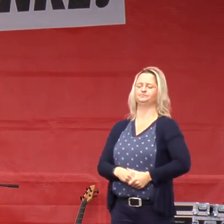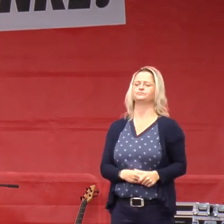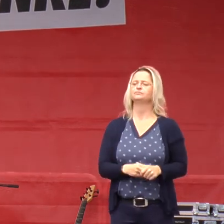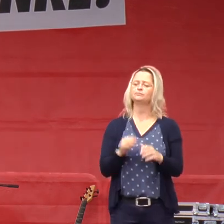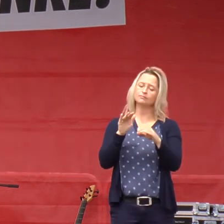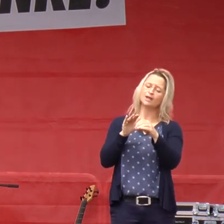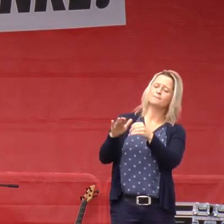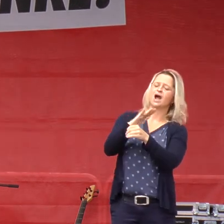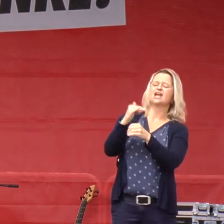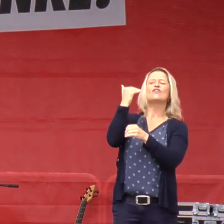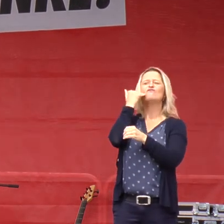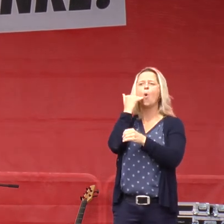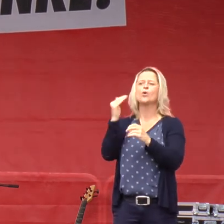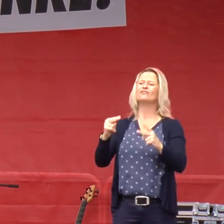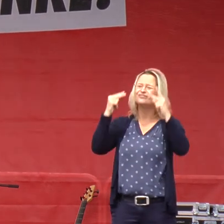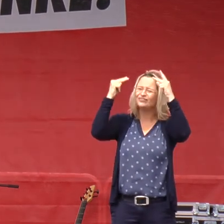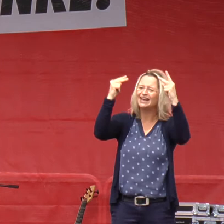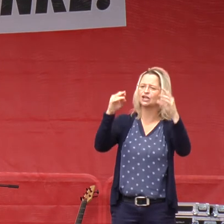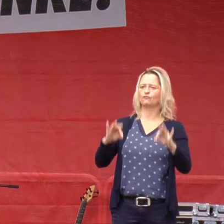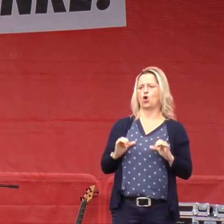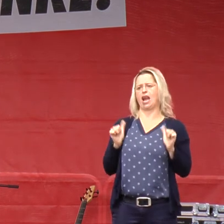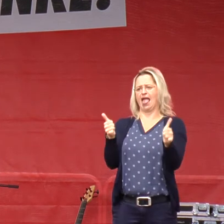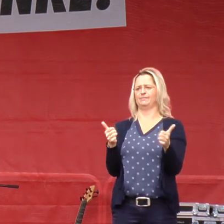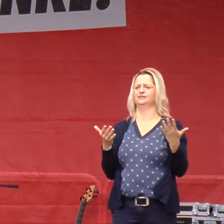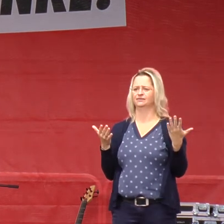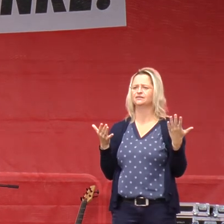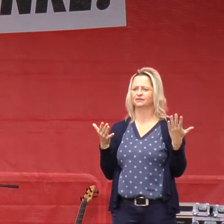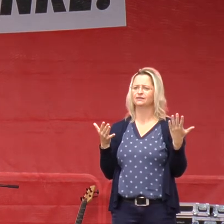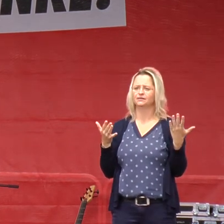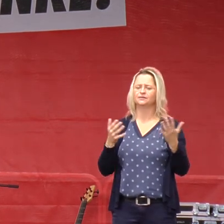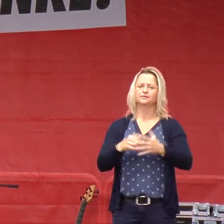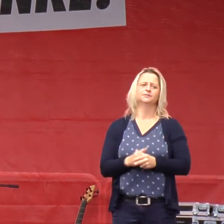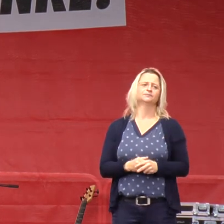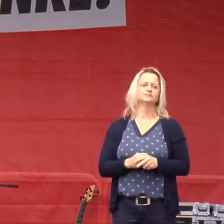Wohnen ist ein Teil der öffentlichen Daseinsvorsorge. Und deswegen wollen wir auch